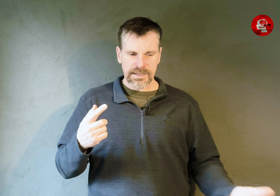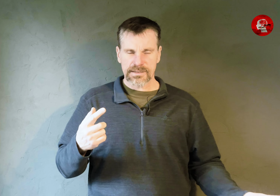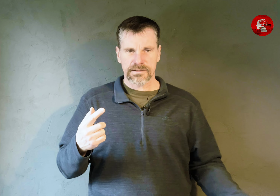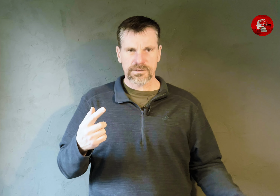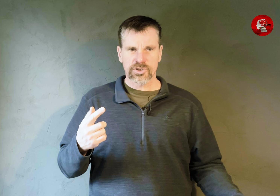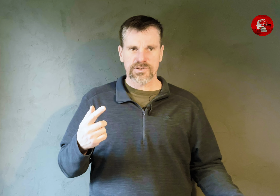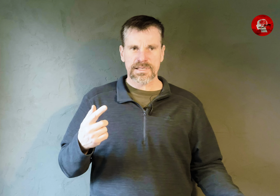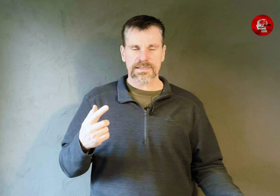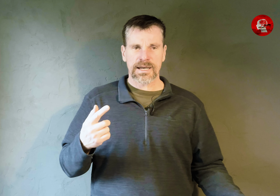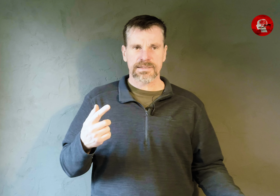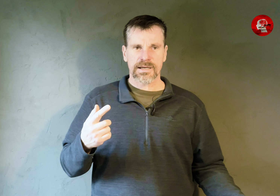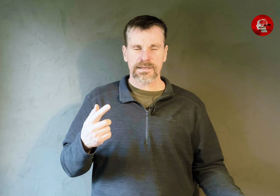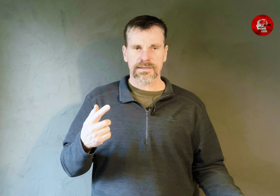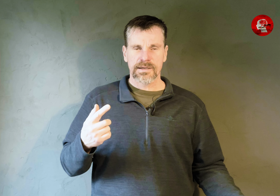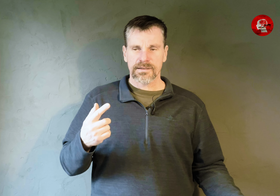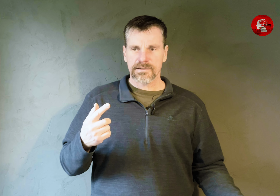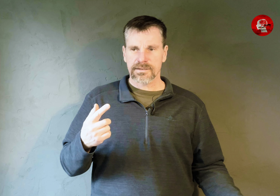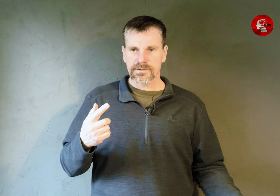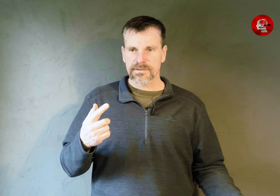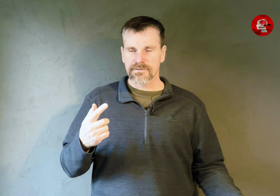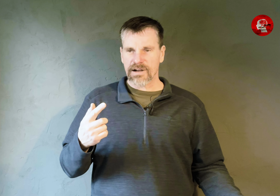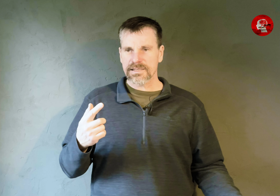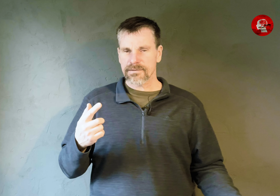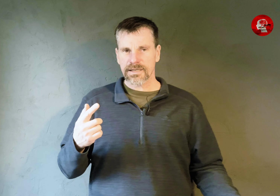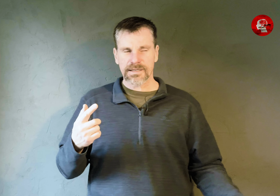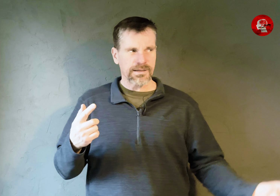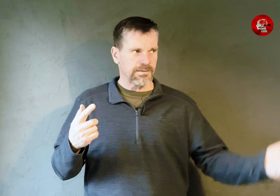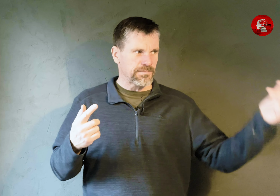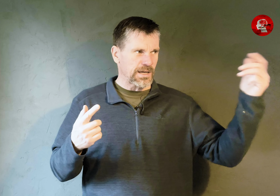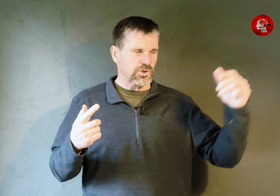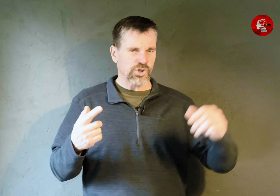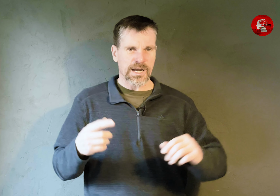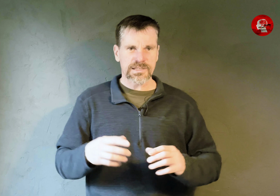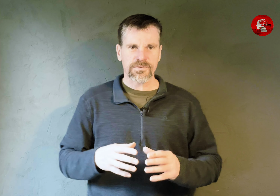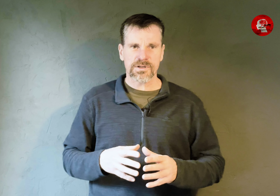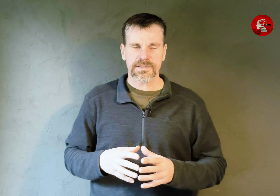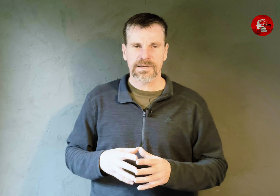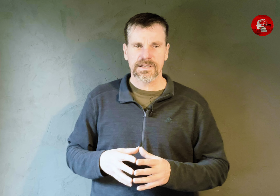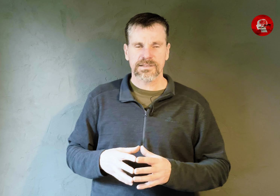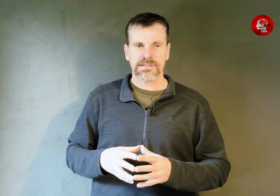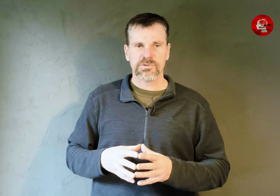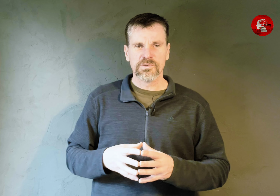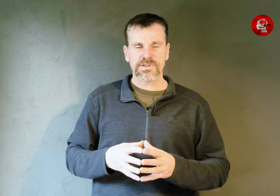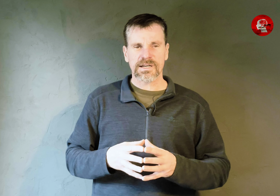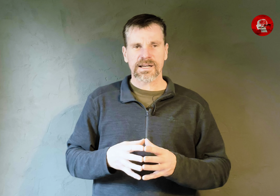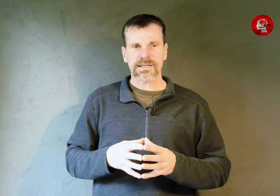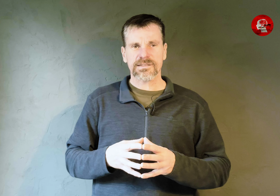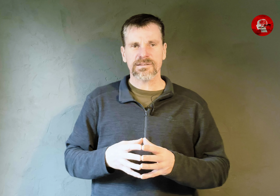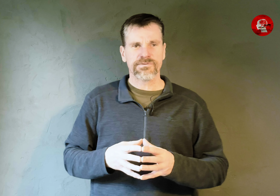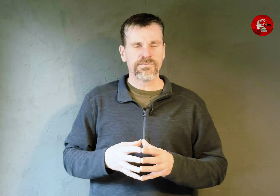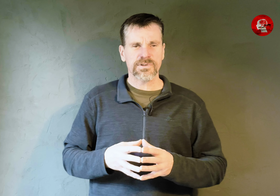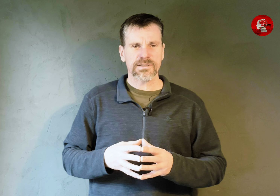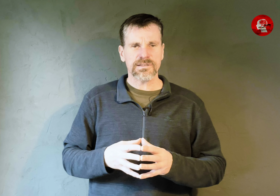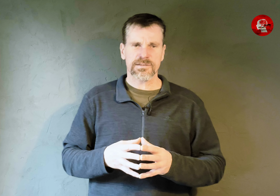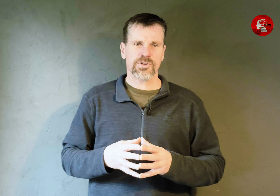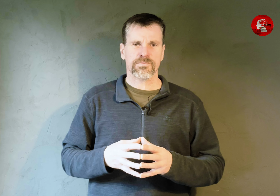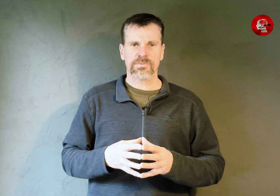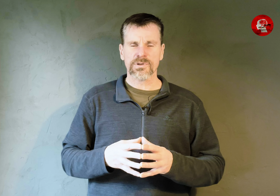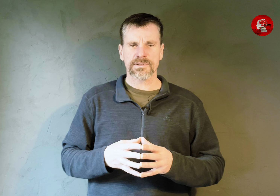schnittschlussklasse 1 gar nicht sondern so ein waldarbeiter im bayerischen staatsforst der dürfte ja gar nicht die 500i zum beispiel benutzen